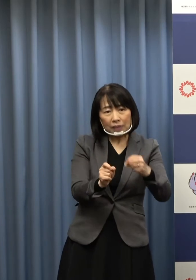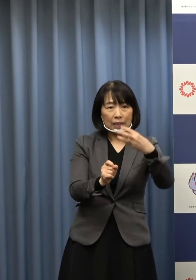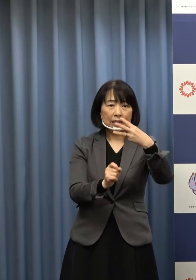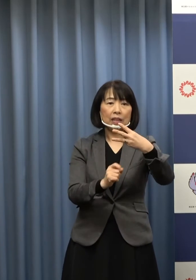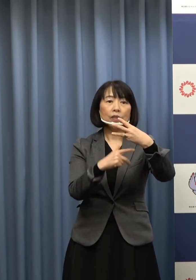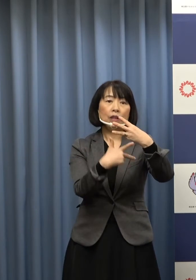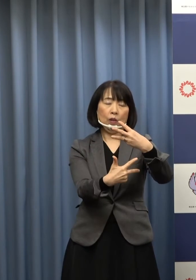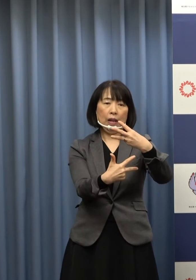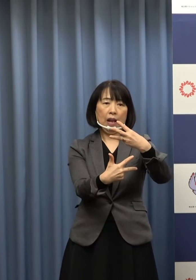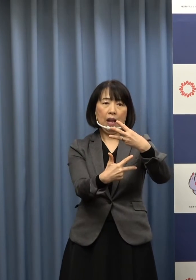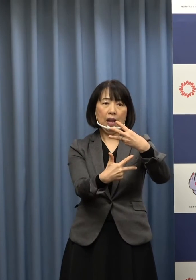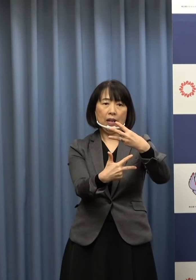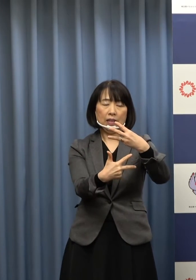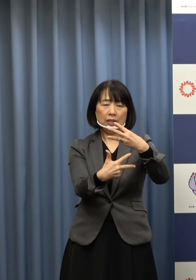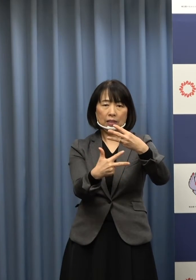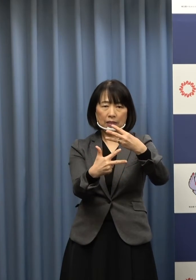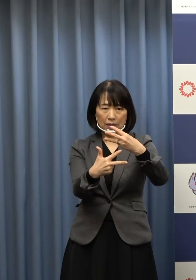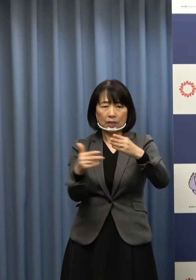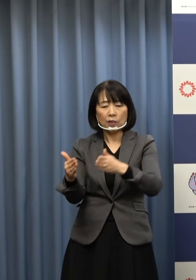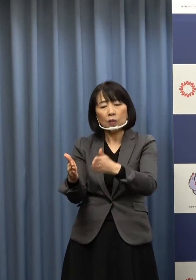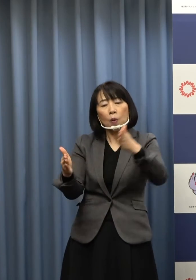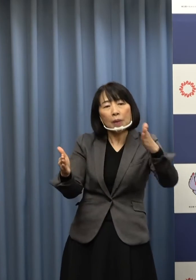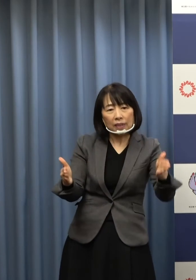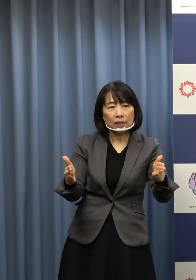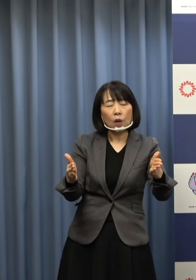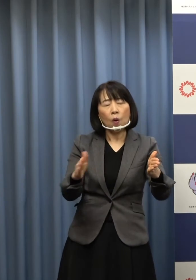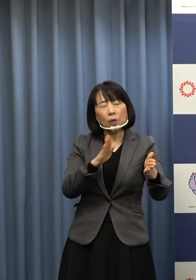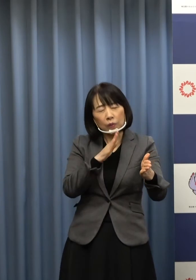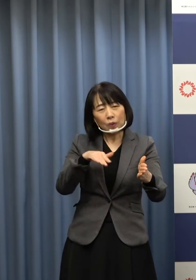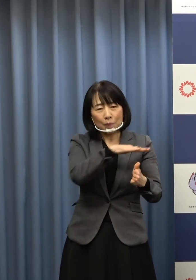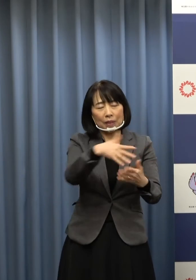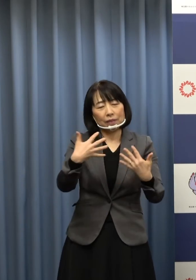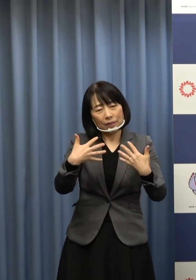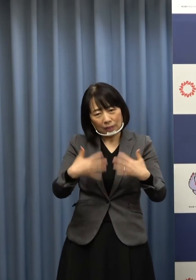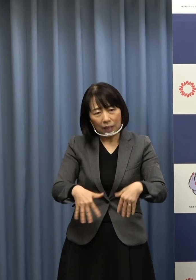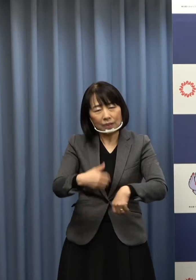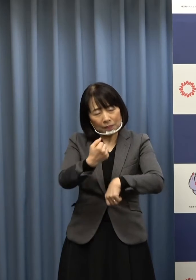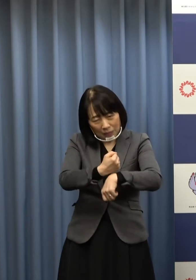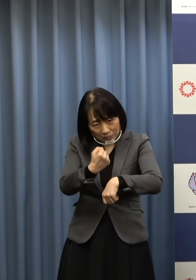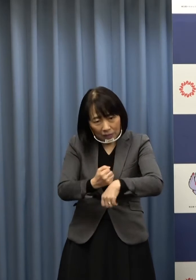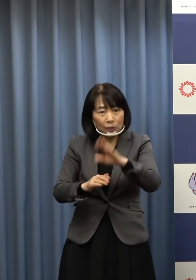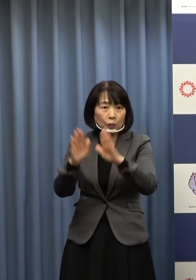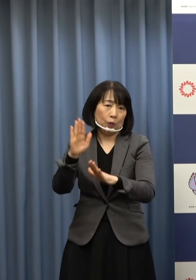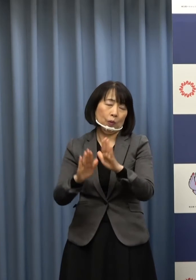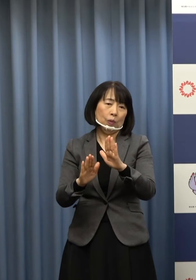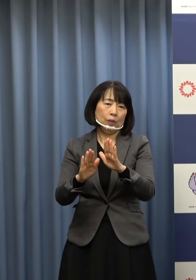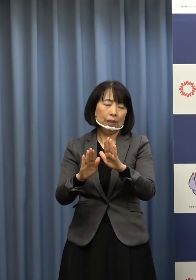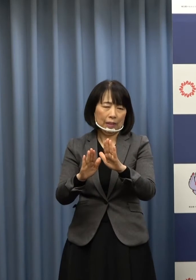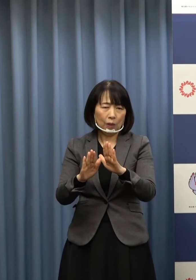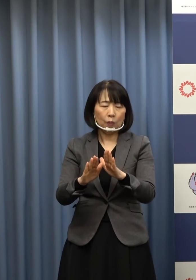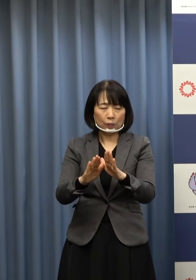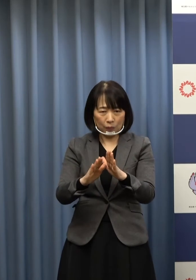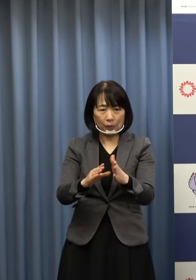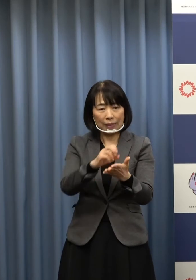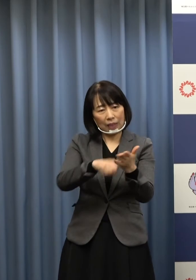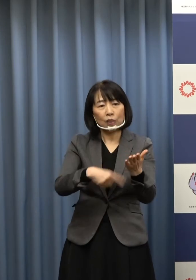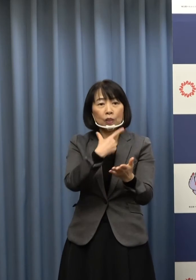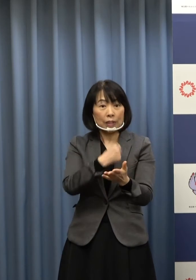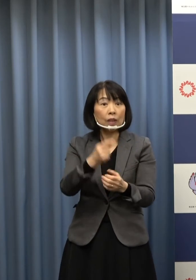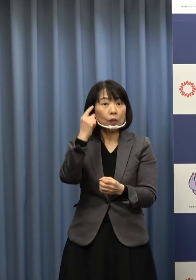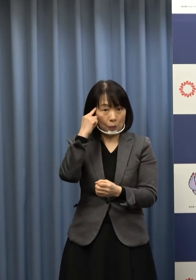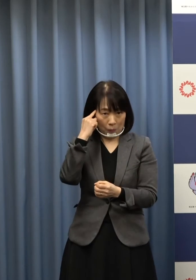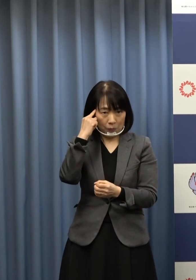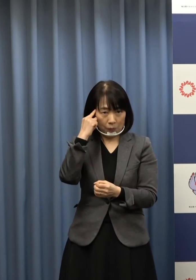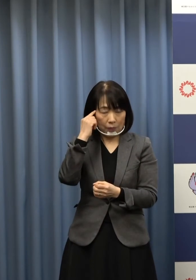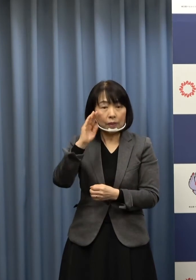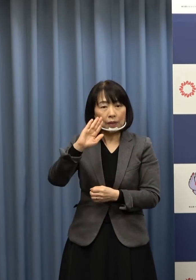日過ぎて本当に自粛疲れしてらっしゃるので、ぜひしたいというふうに思っております。ただ状況が例えばそ